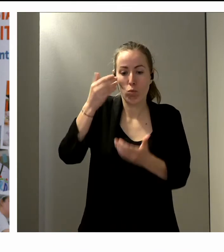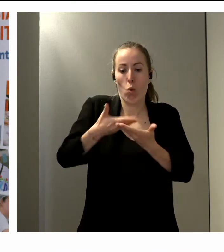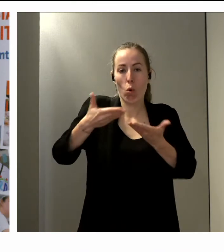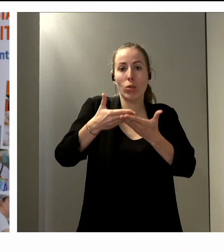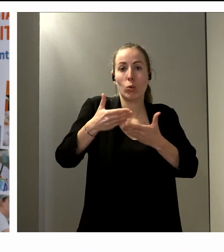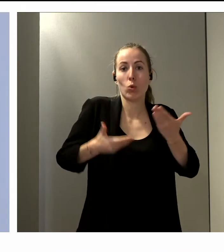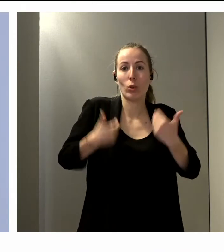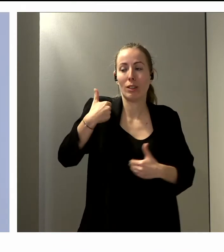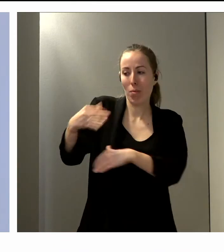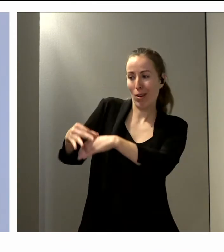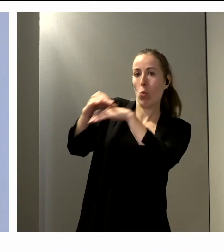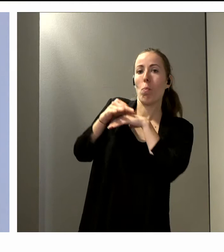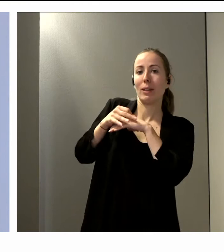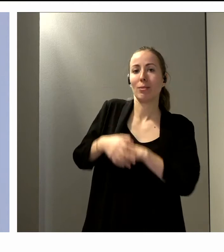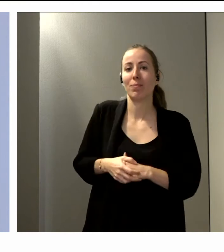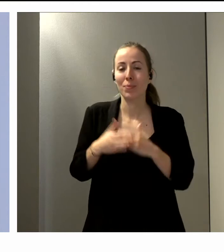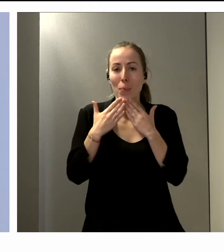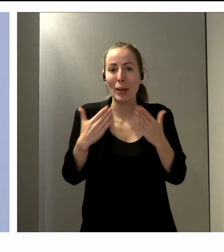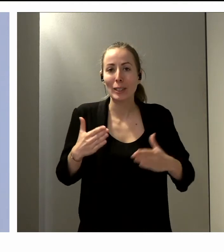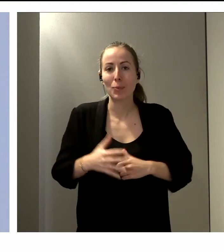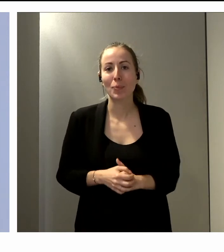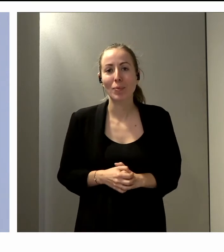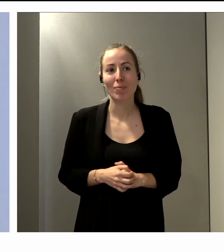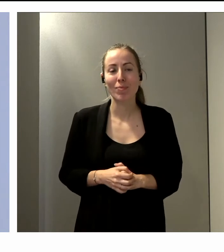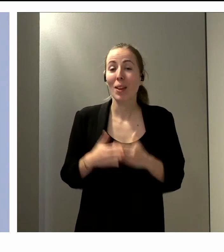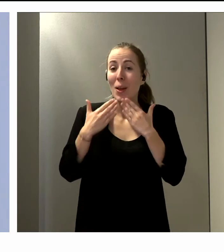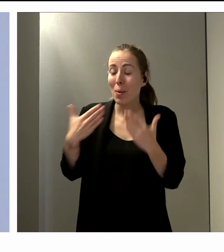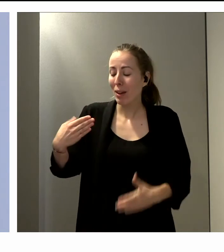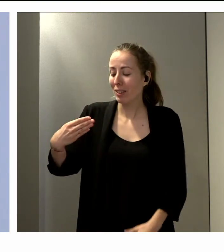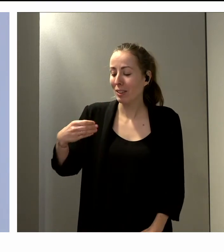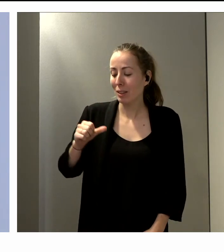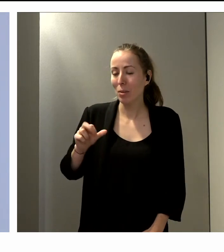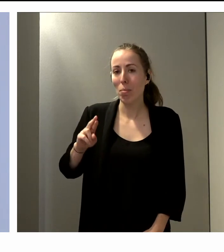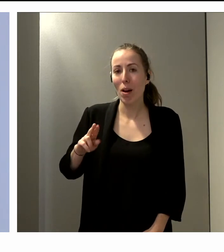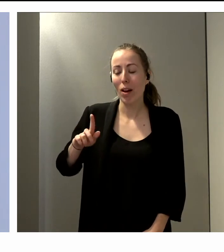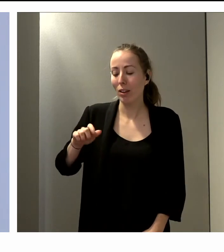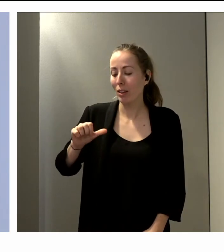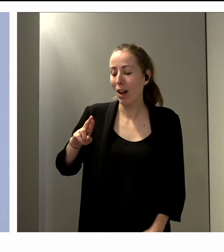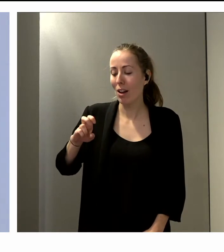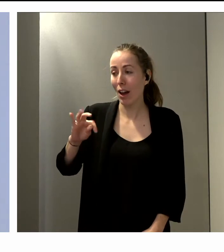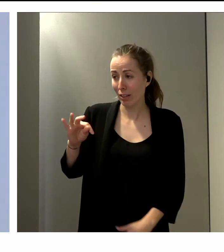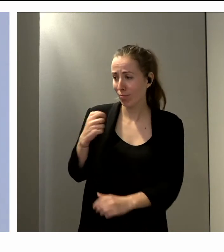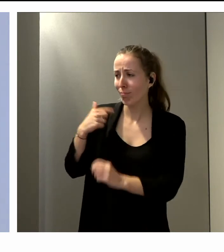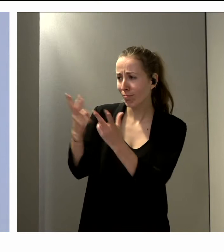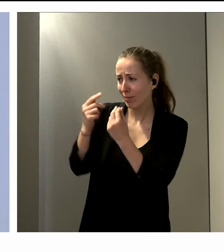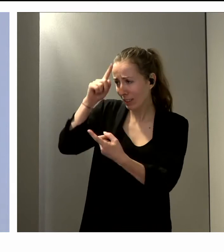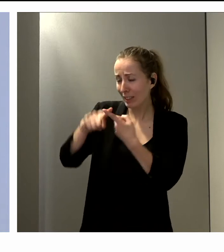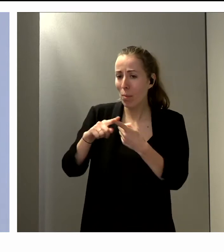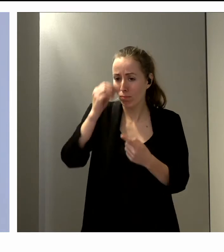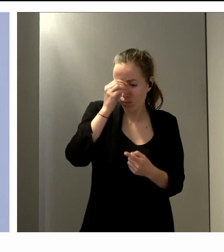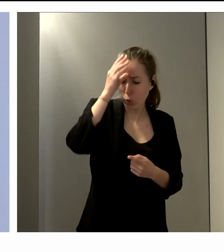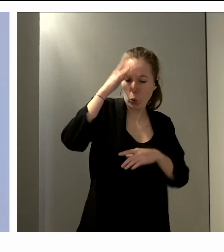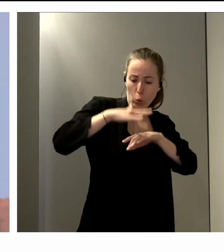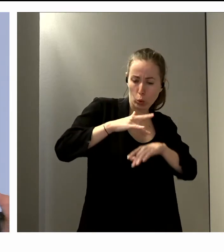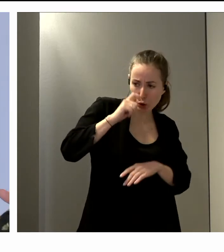Merci. Merci Margaret. Vous avez évoqué la question des savoirs expérientiels, de l'expertise, du soutien